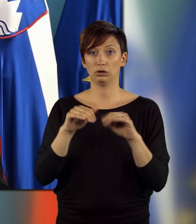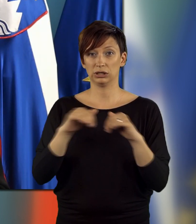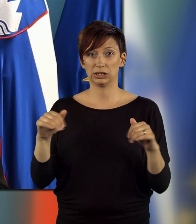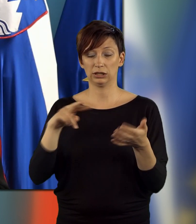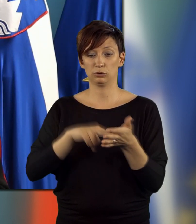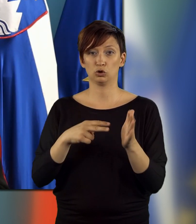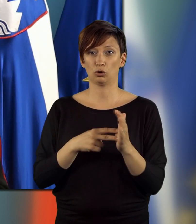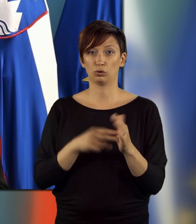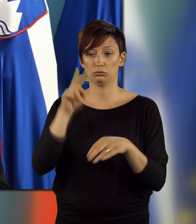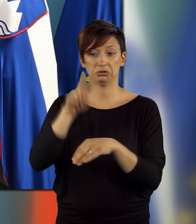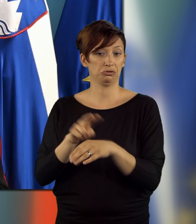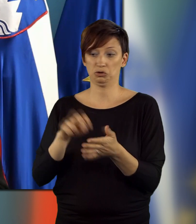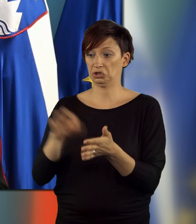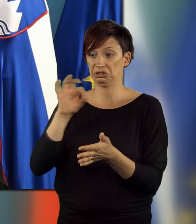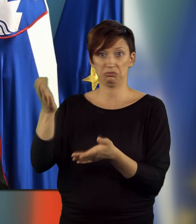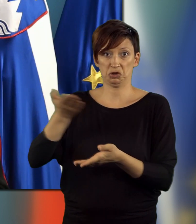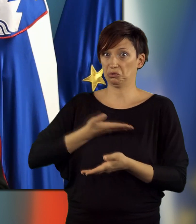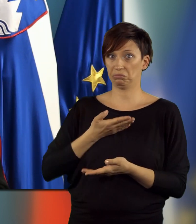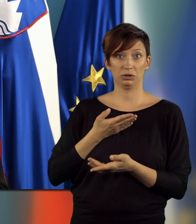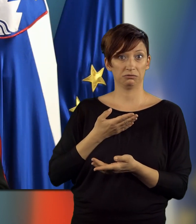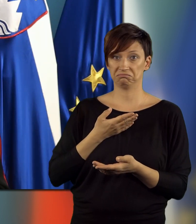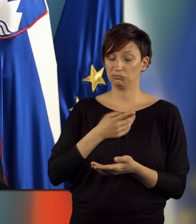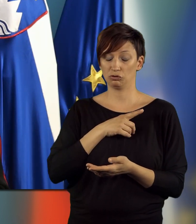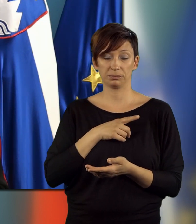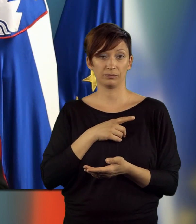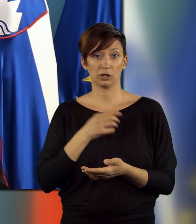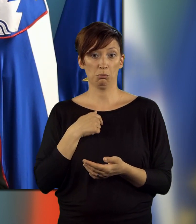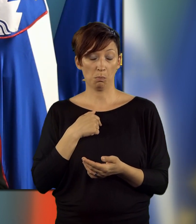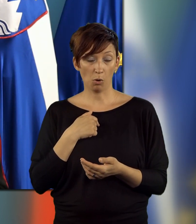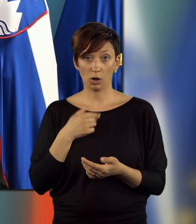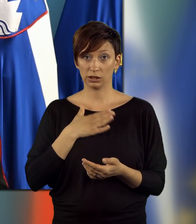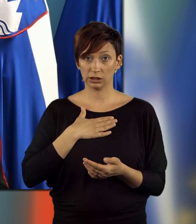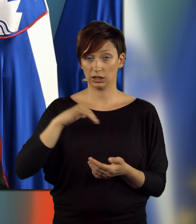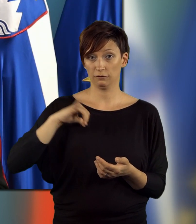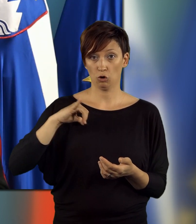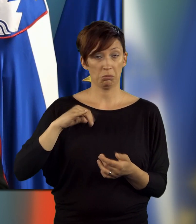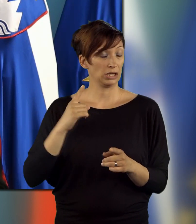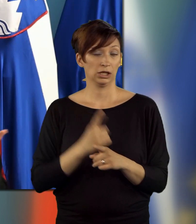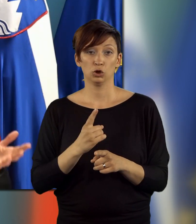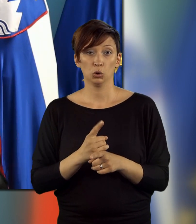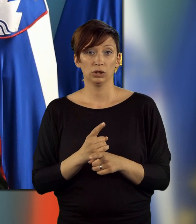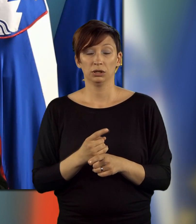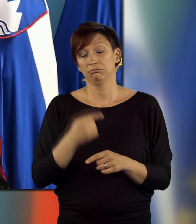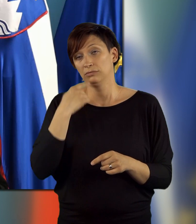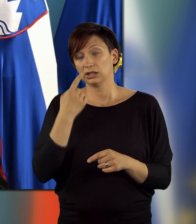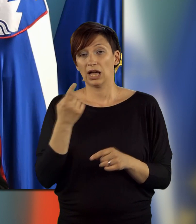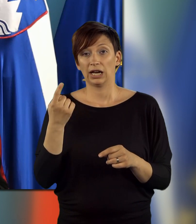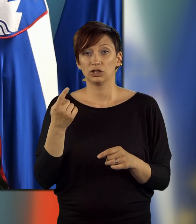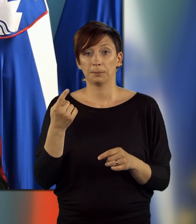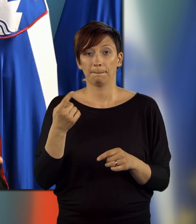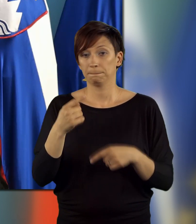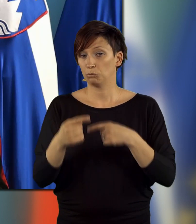o izredno strokovnem nadzoru nisem dobila, torej po mojih informacijah tudi, da